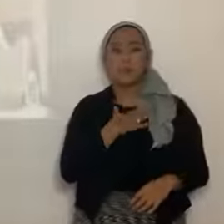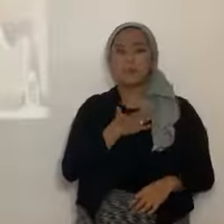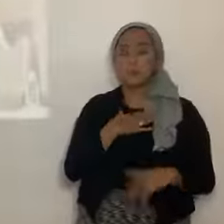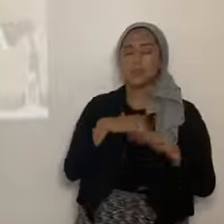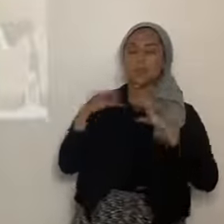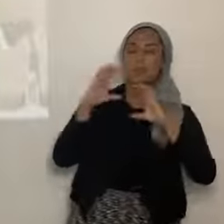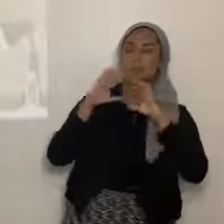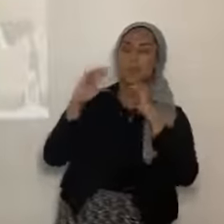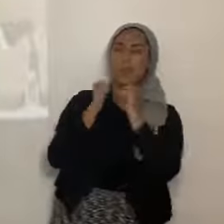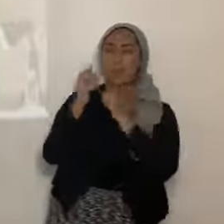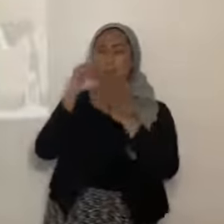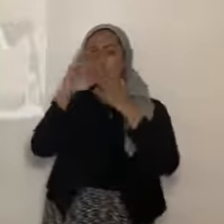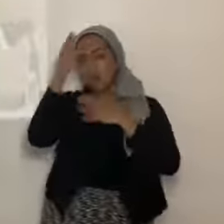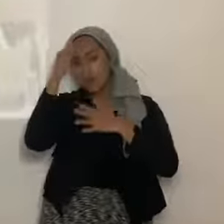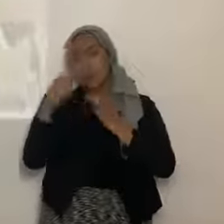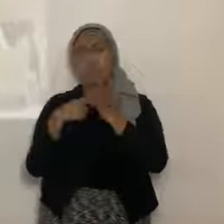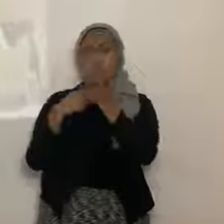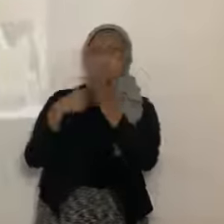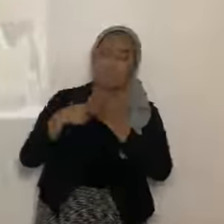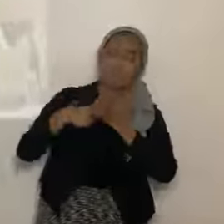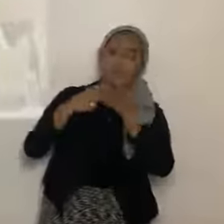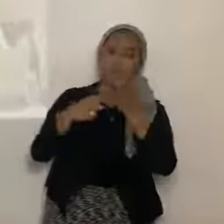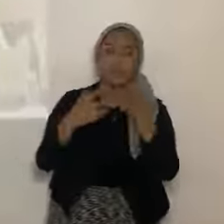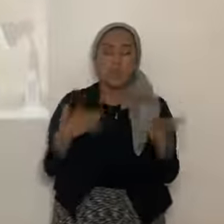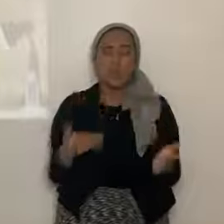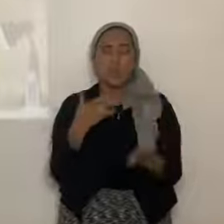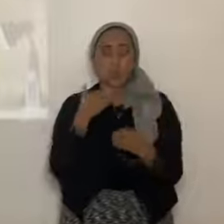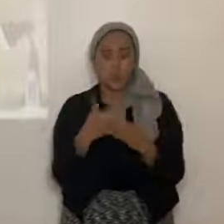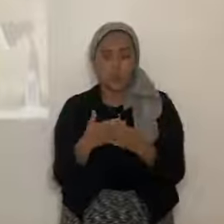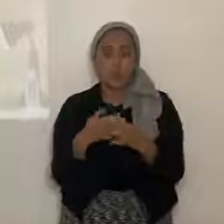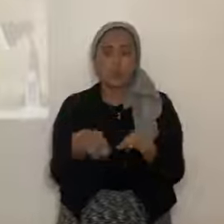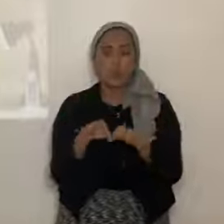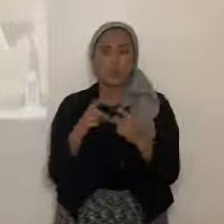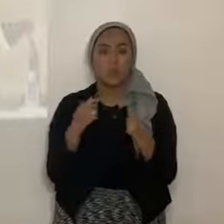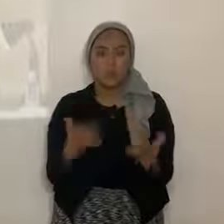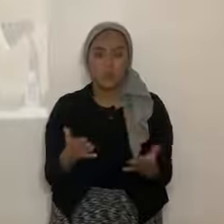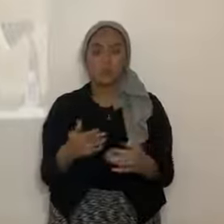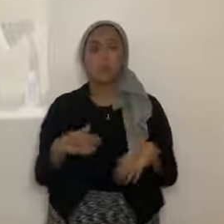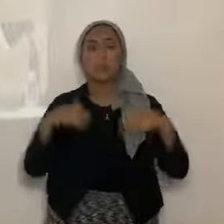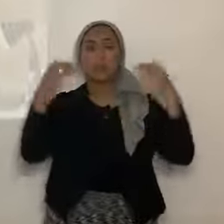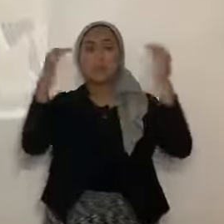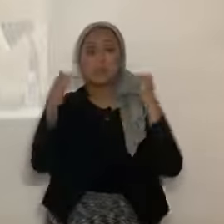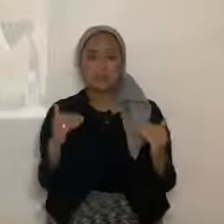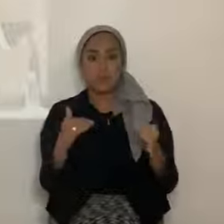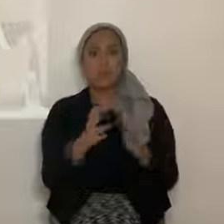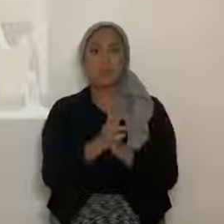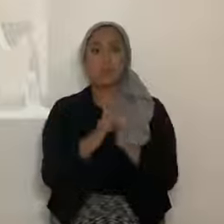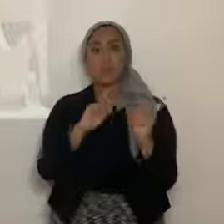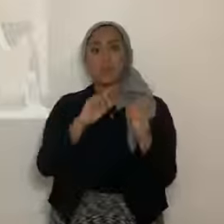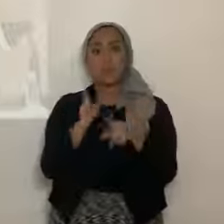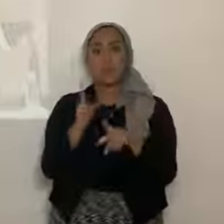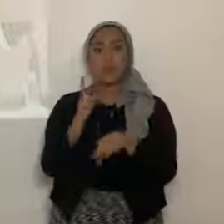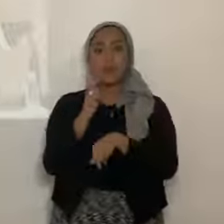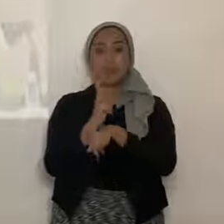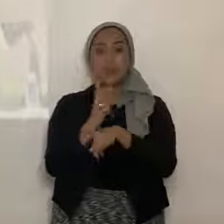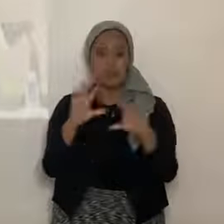hablando con el Eterno. Eso es lo que tenemos que hacer. Punto siguiente, ir a la Keilah por